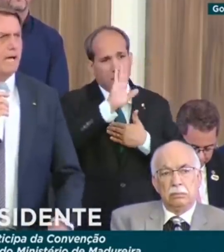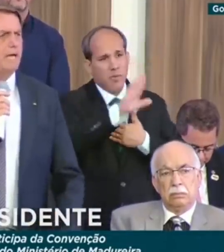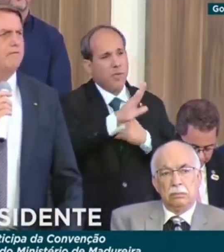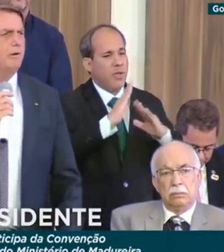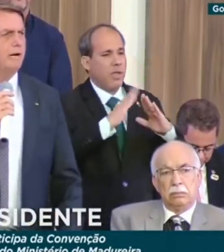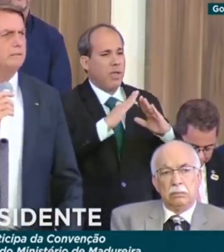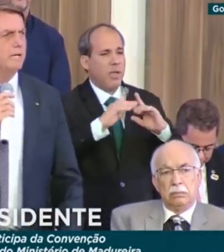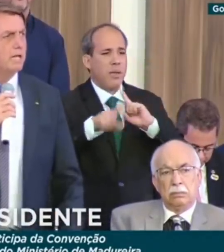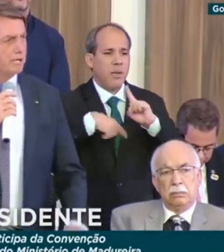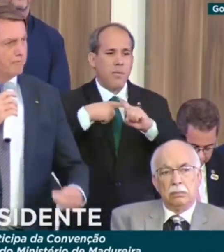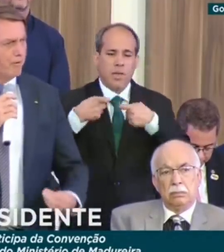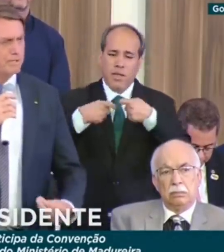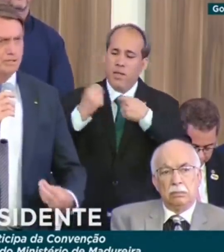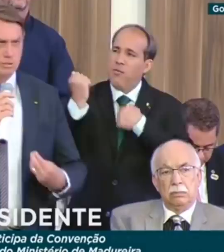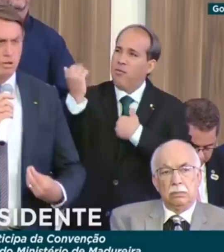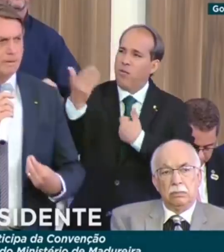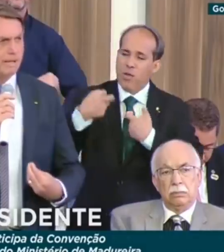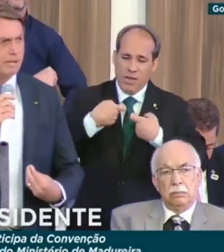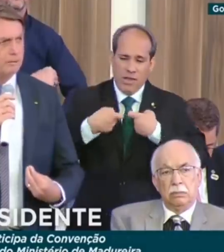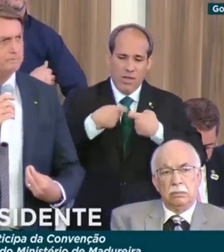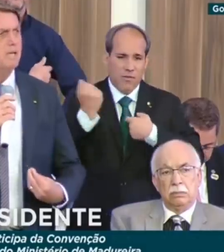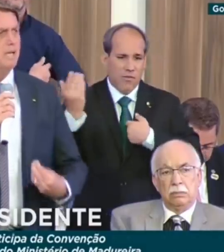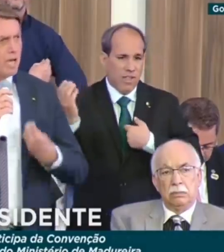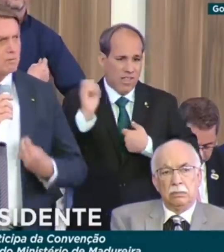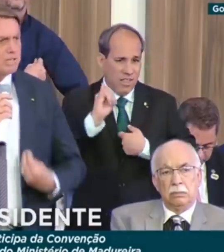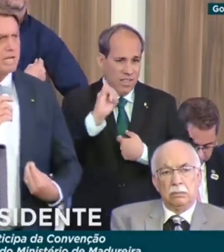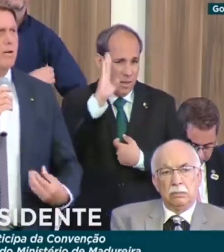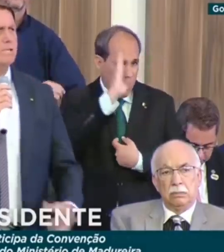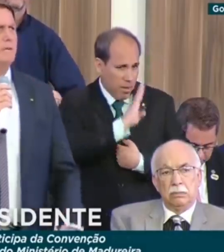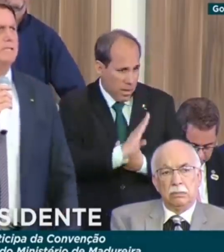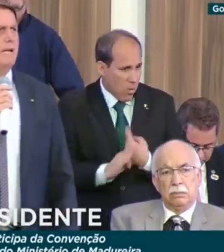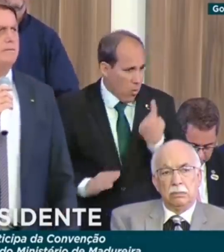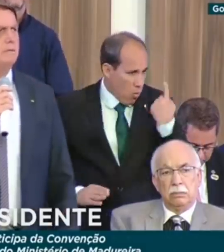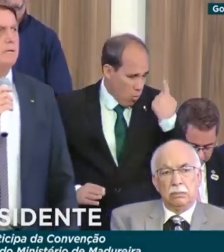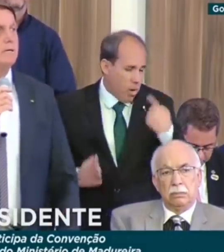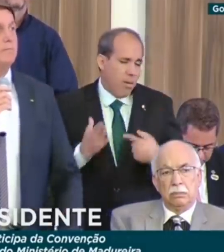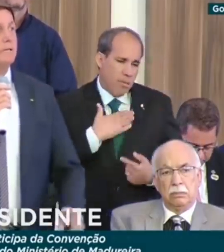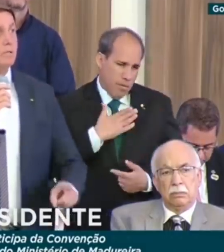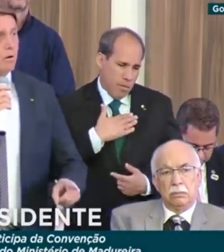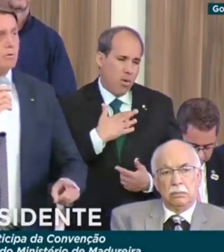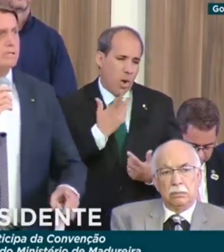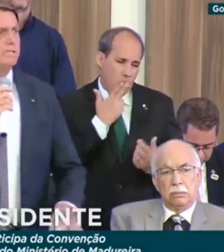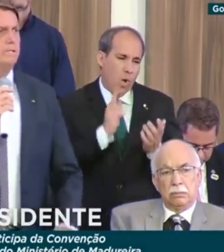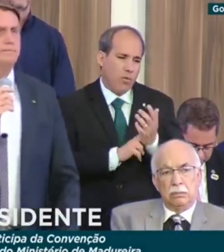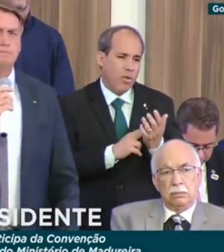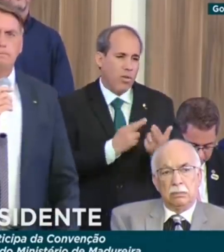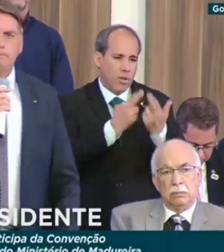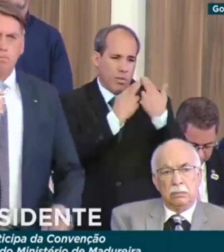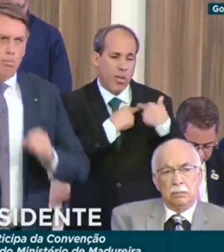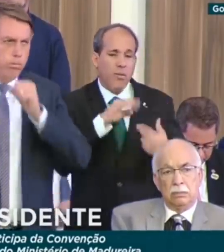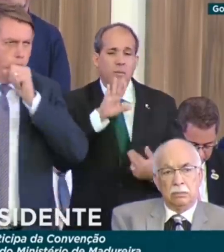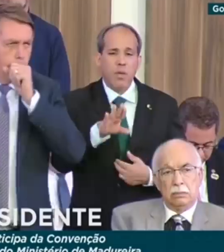da guerra lá fora. Se fosse só o Brasil, eu seria o responsável. Mas ouso dizer